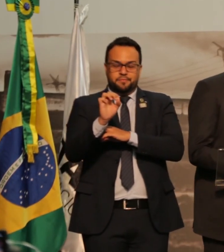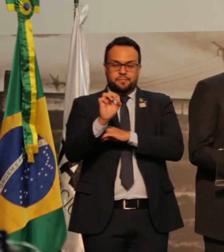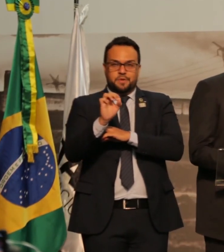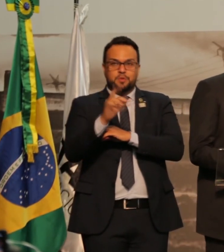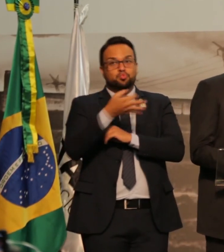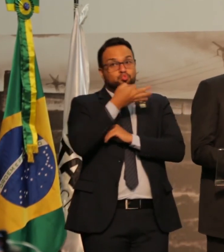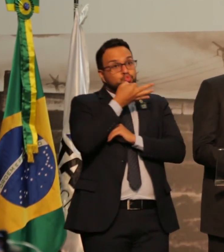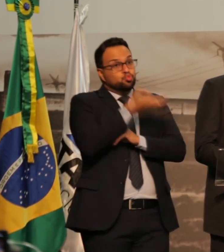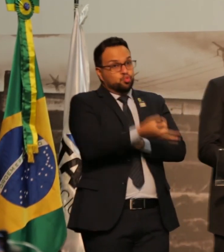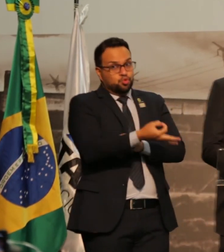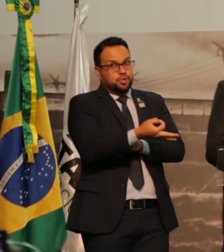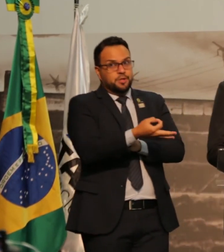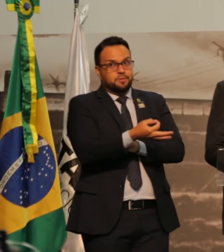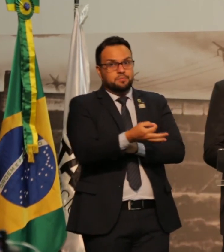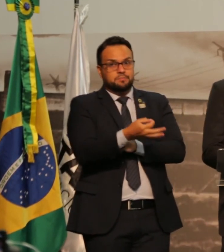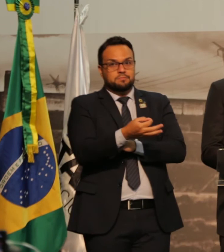Binacional.